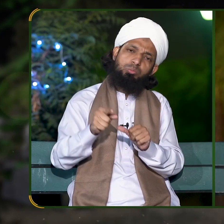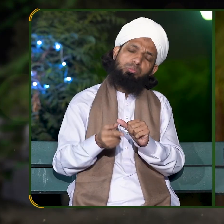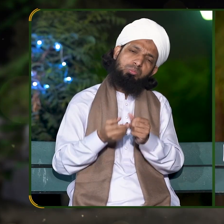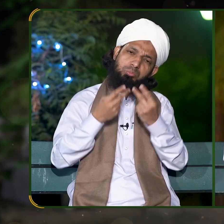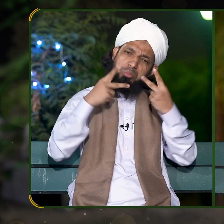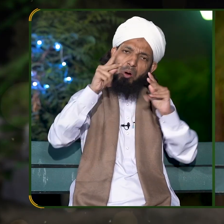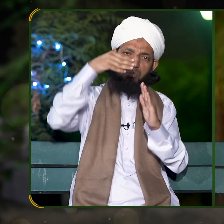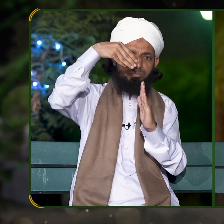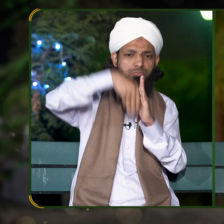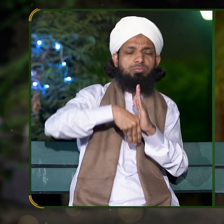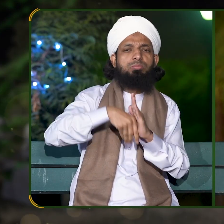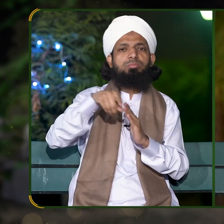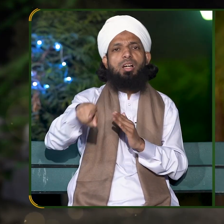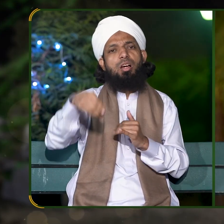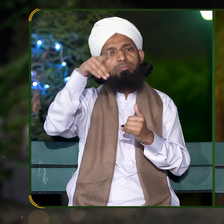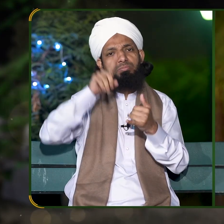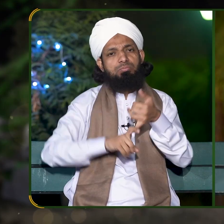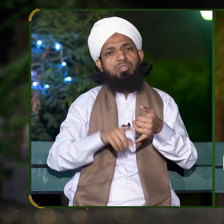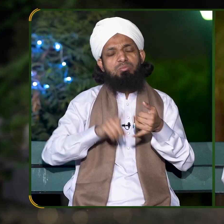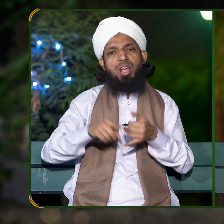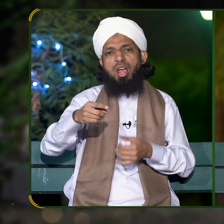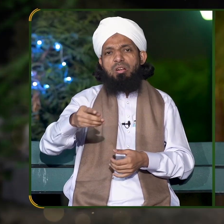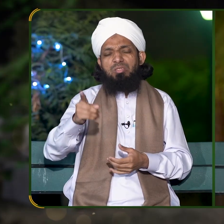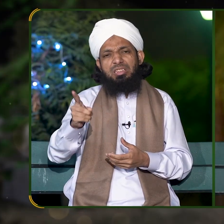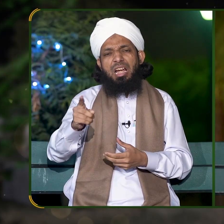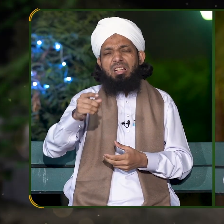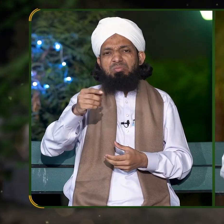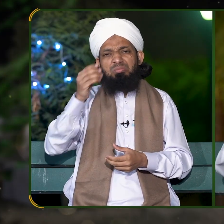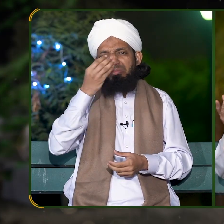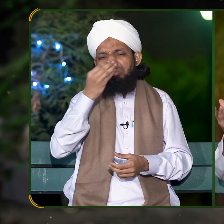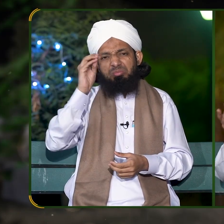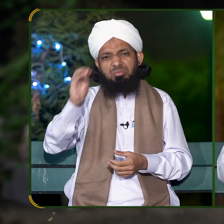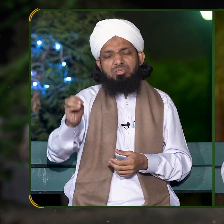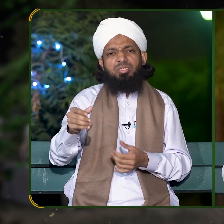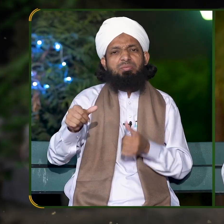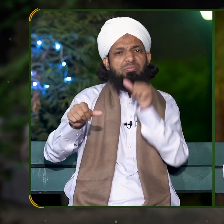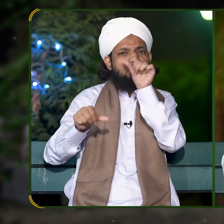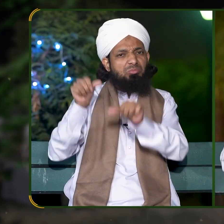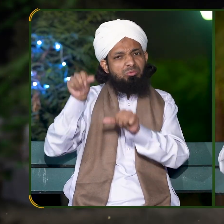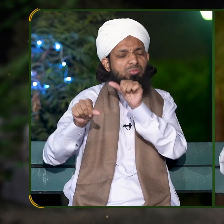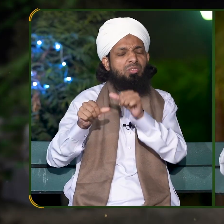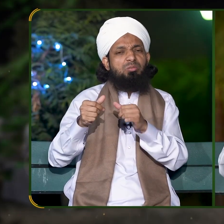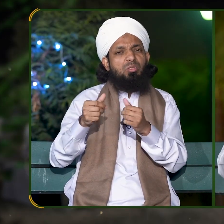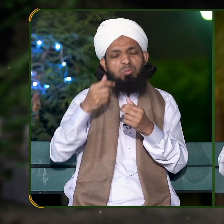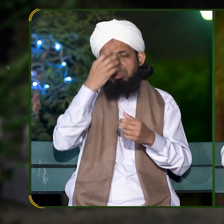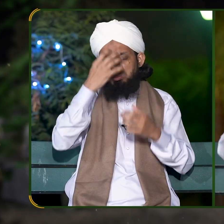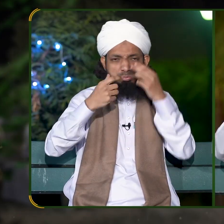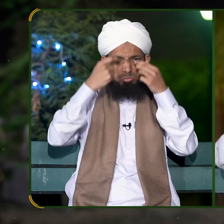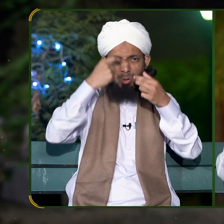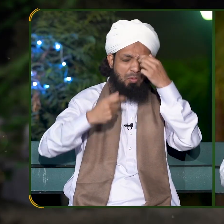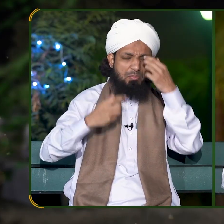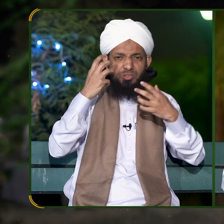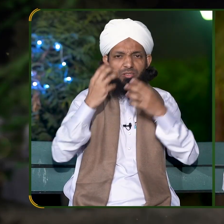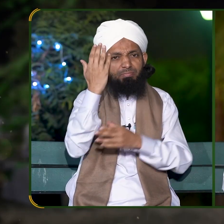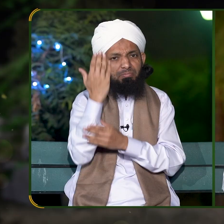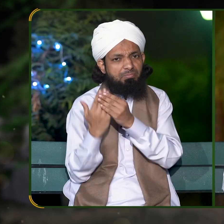زیادہ پست مقام پر گرے گا، وہ ذلیل و رسوا ہو جائے گا۔ آپ دنیا کے اندر جائزہ لیں، آپ نے بھی زندگی گزاری ہے، دنیا میں بڑے